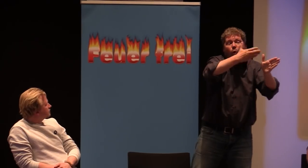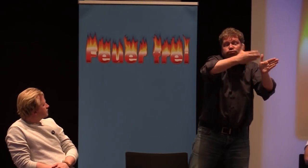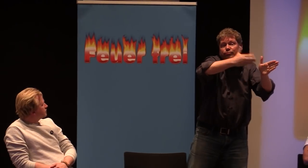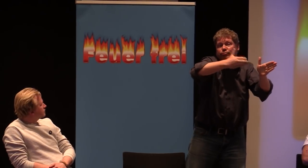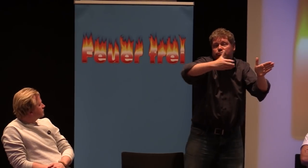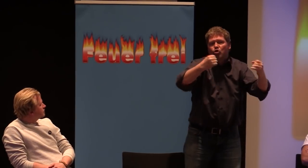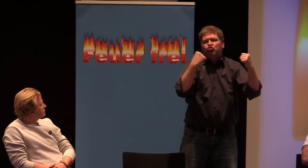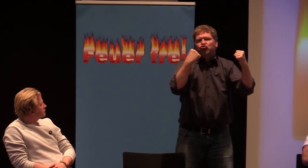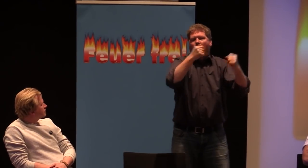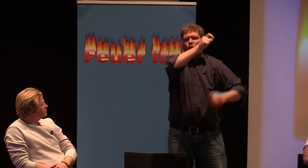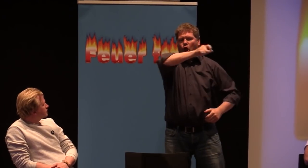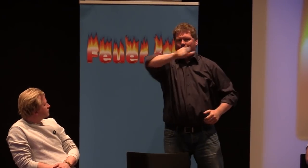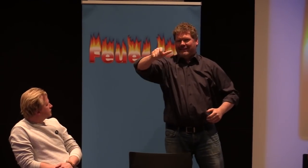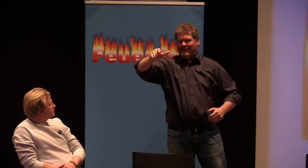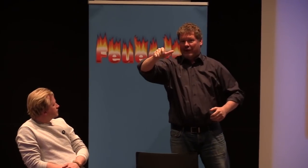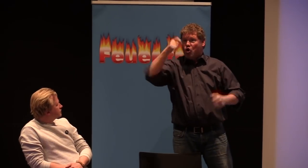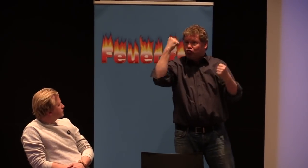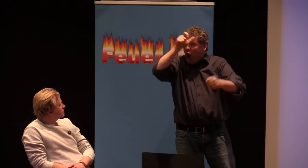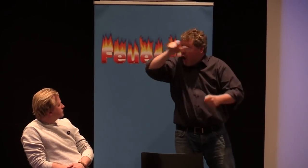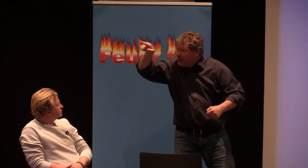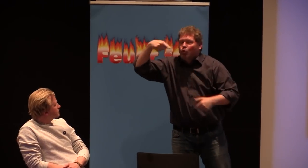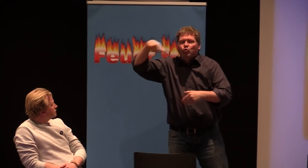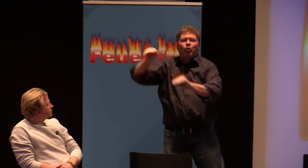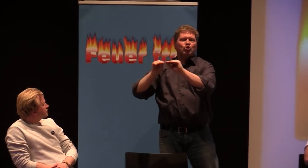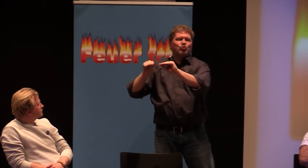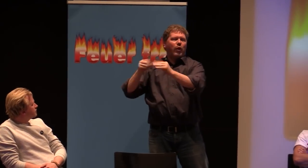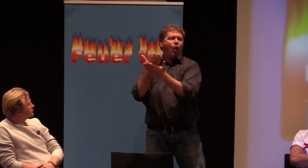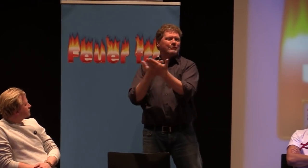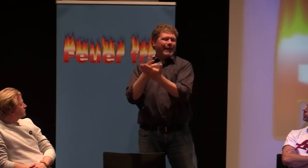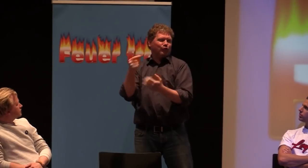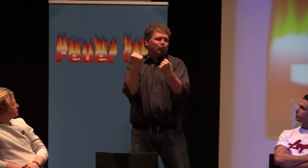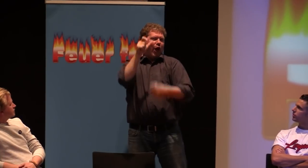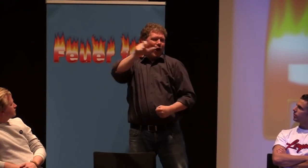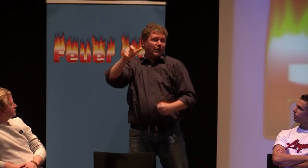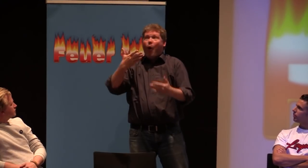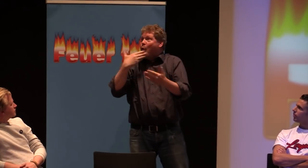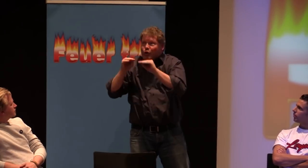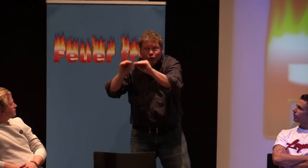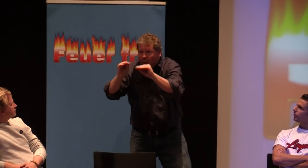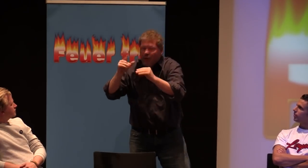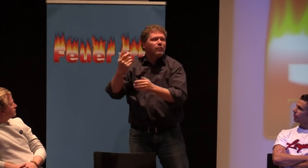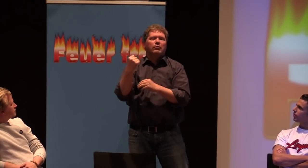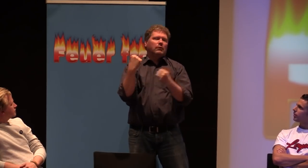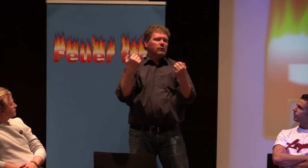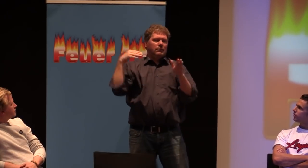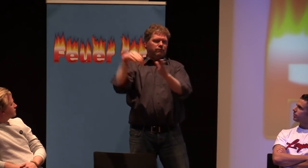und einfach gemerkt, dass die Schulungen fehlten für die Vorstandsmitglieder. Und wenn es natürlich